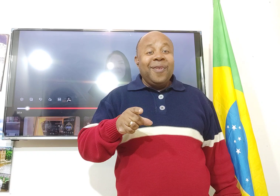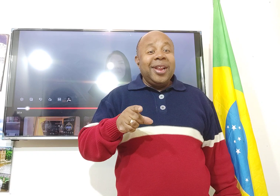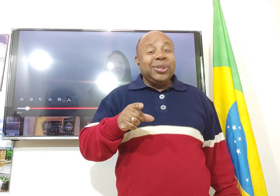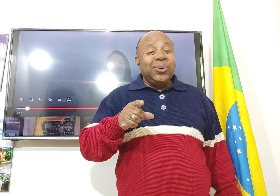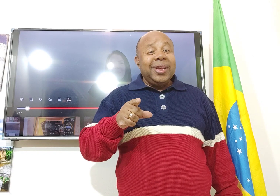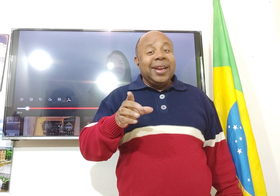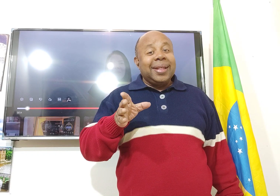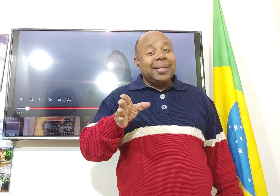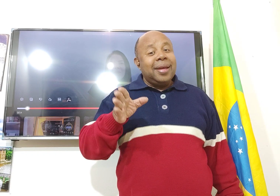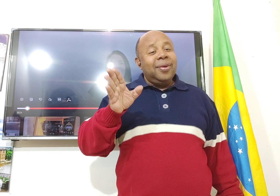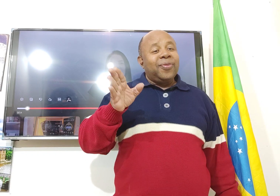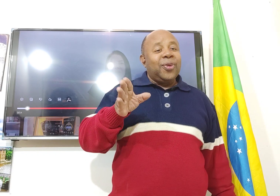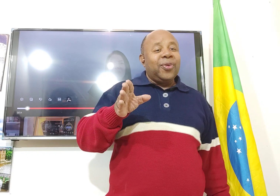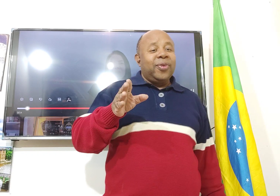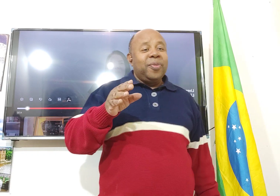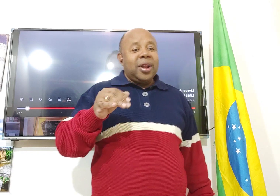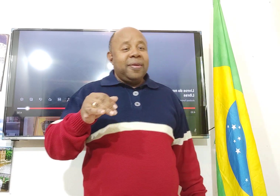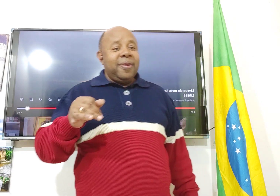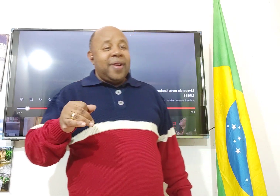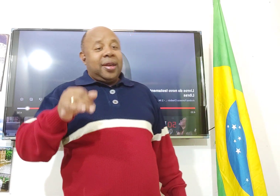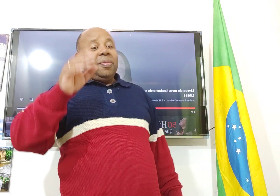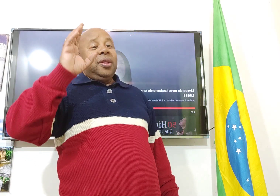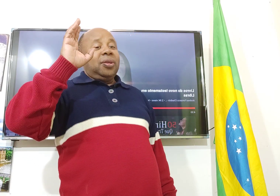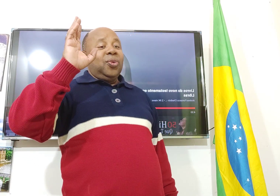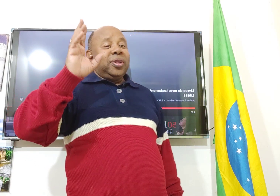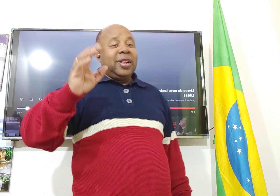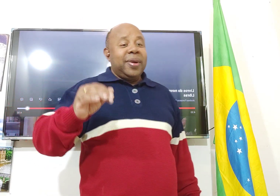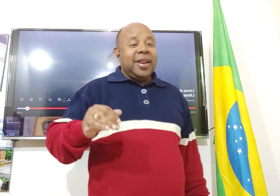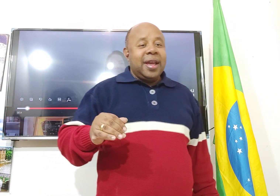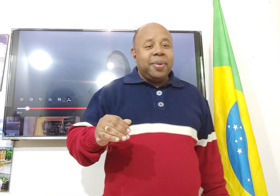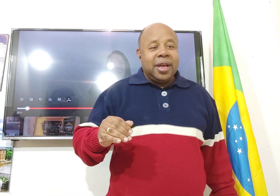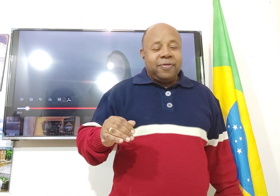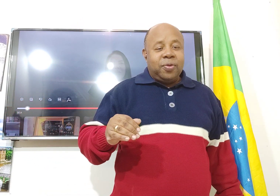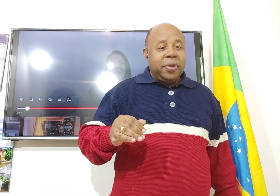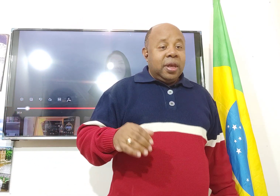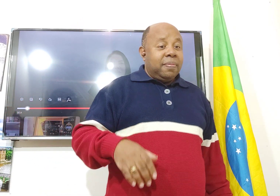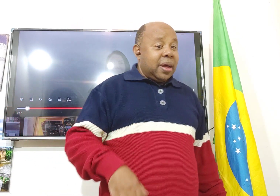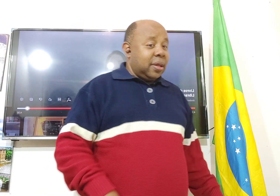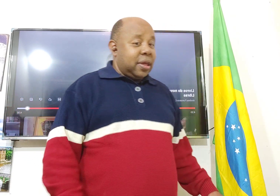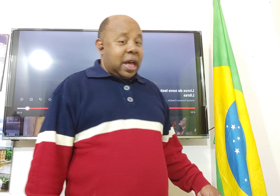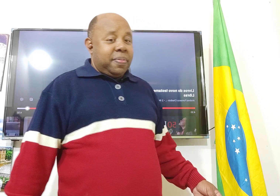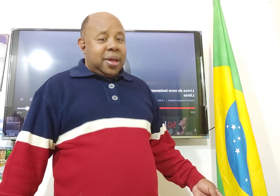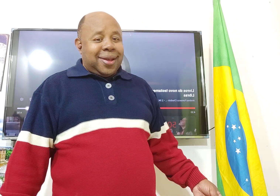Falei de Julinha, ela até saiu, falou, vou embora. Vai que a menina escuta e dá uma ideia pra ela, viu? Mas você abre,